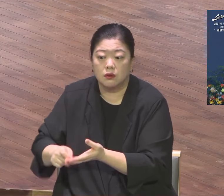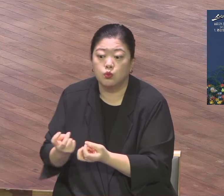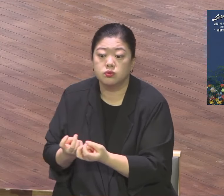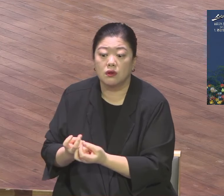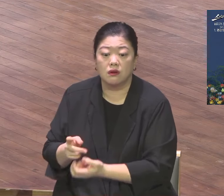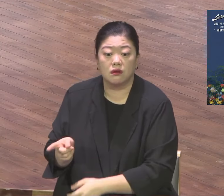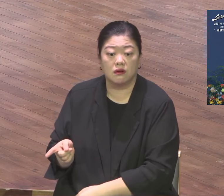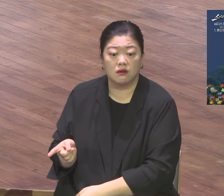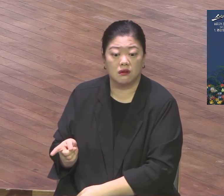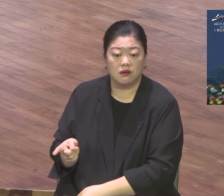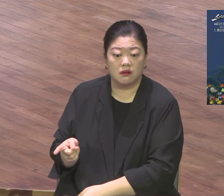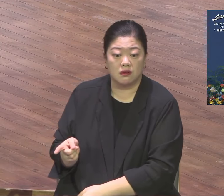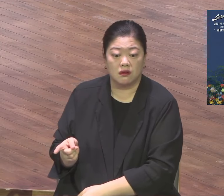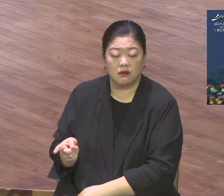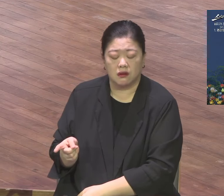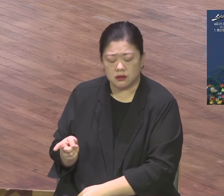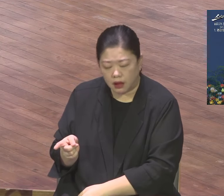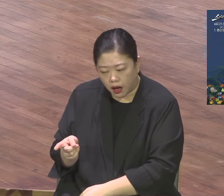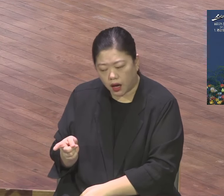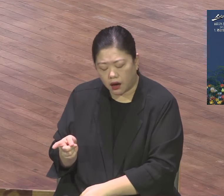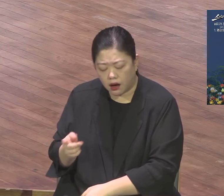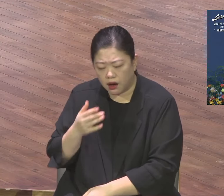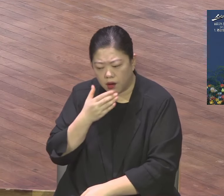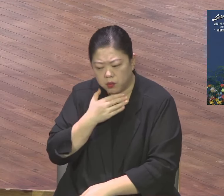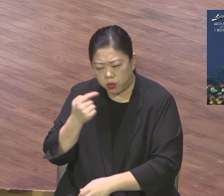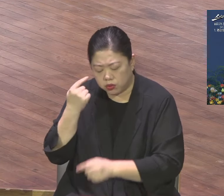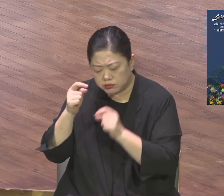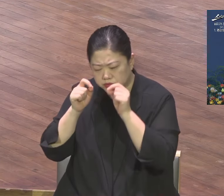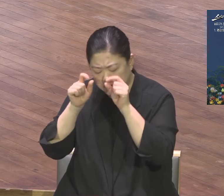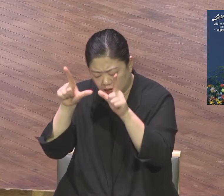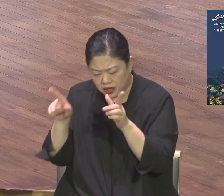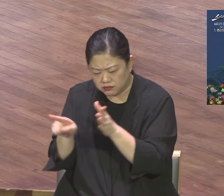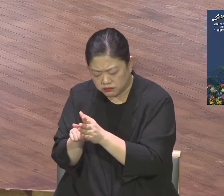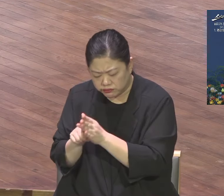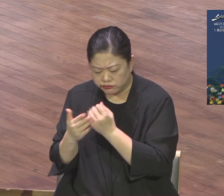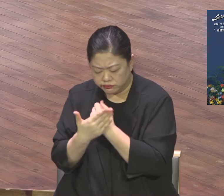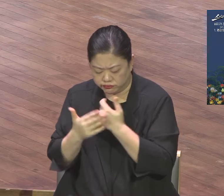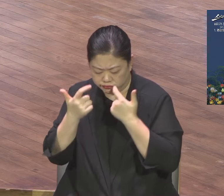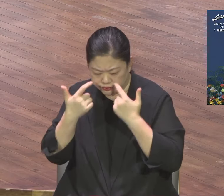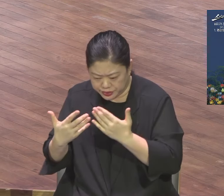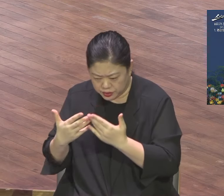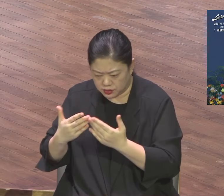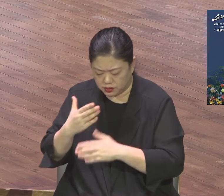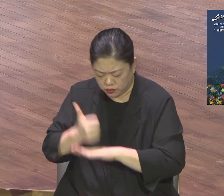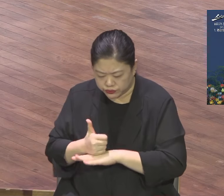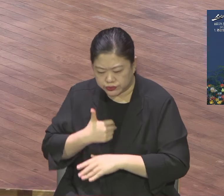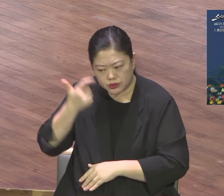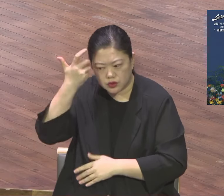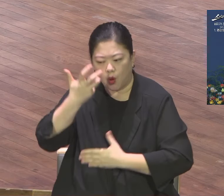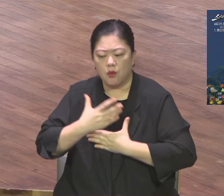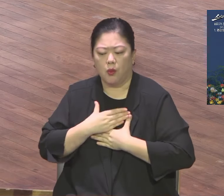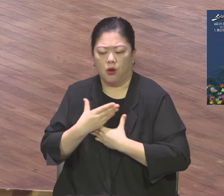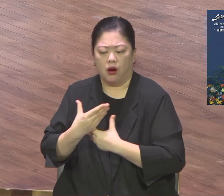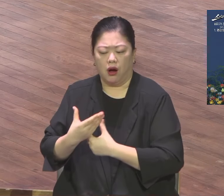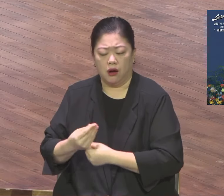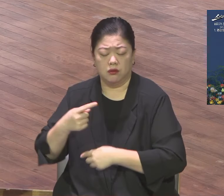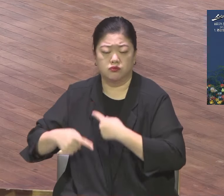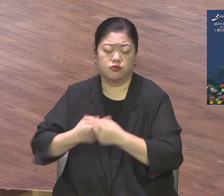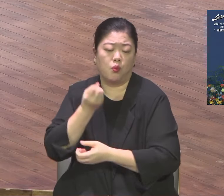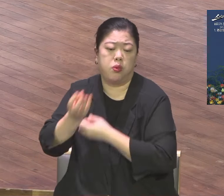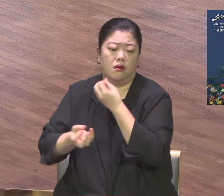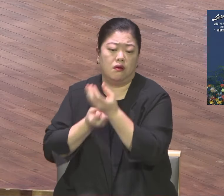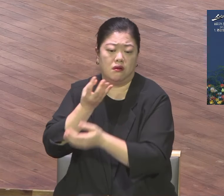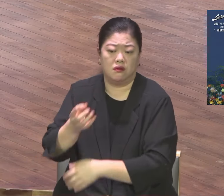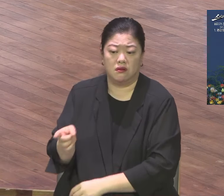이렇게 복음의 능력은 위대한 줄 믿으시기 바랍니다. 예수를 믿는 사람은 이렇다니까요. 우리가 사도 바울의 인생을